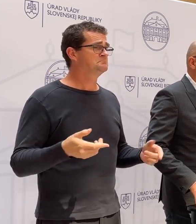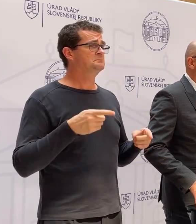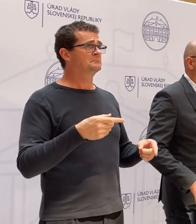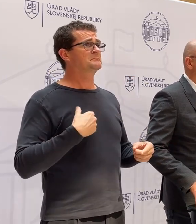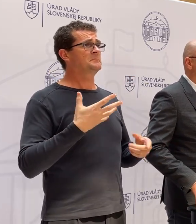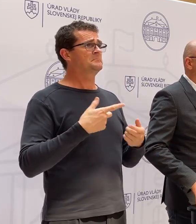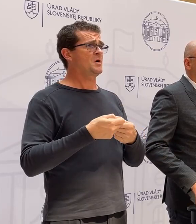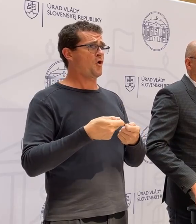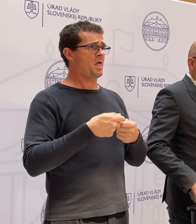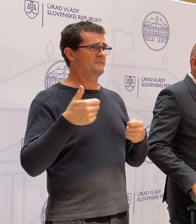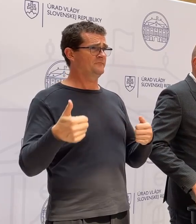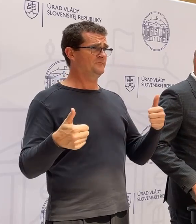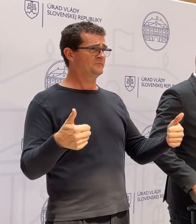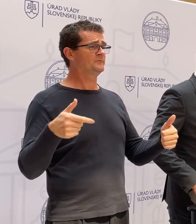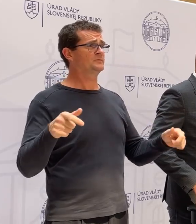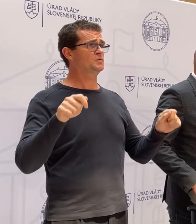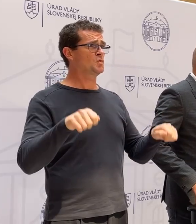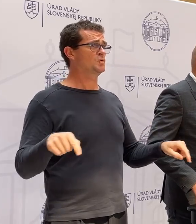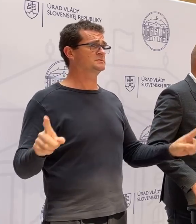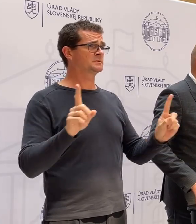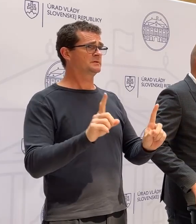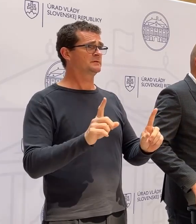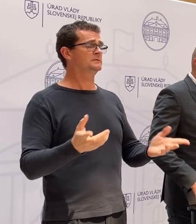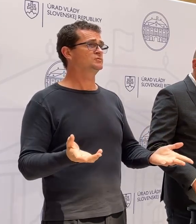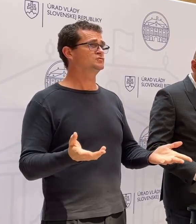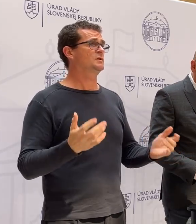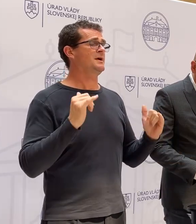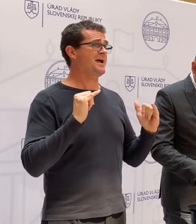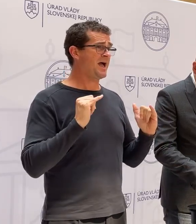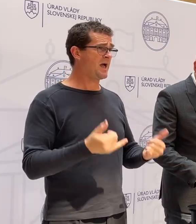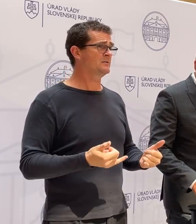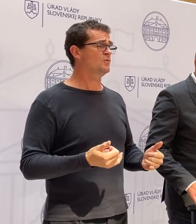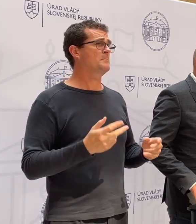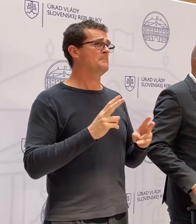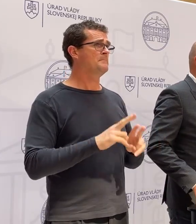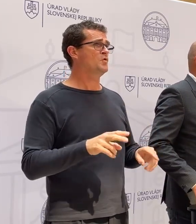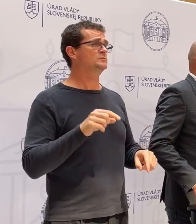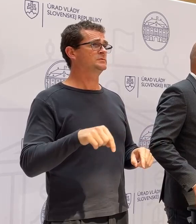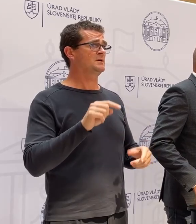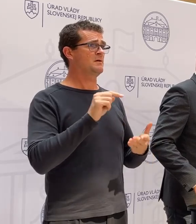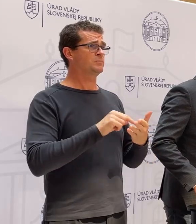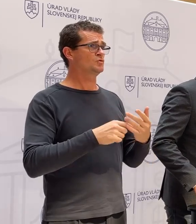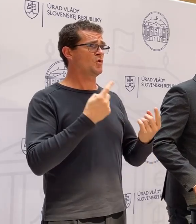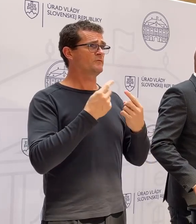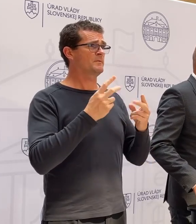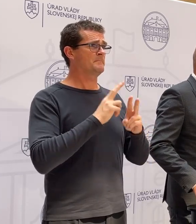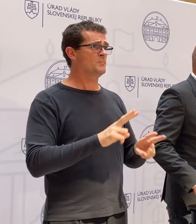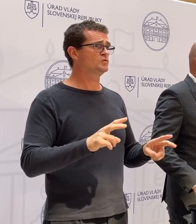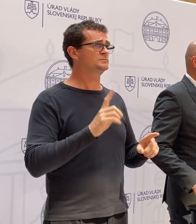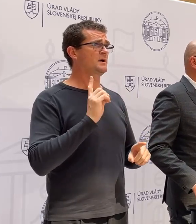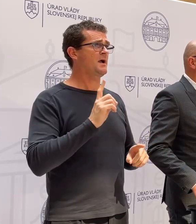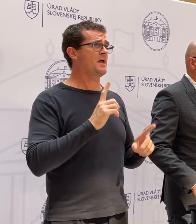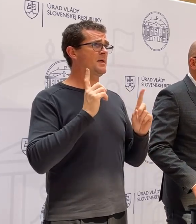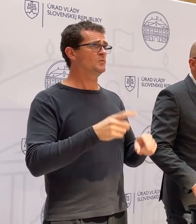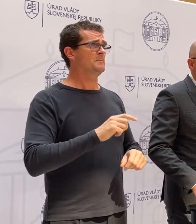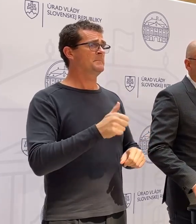máme vyjednávací tým a ten sa rozhodol, že áno, môžeme o týchto bodoch rokovať, ale